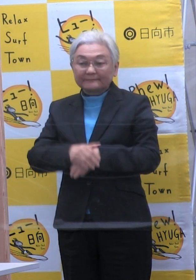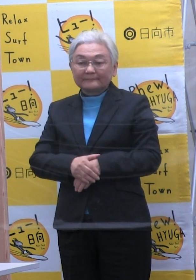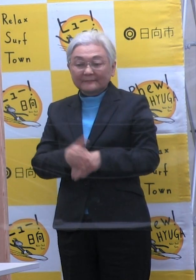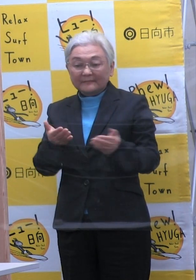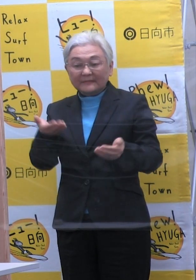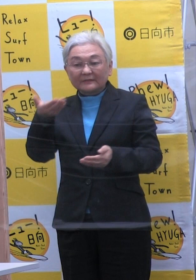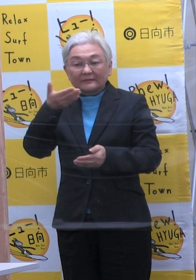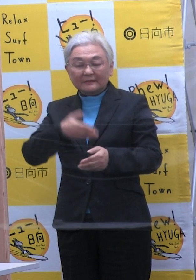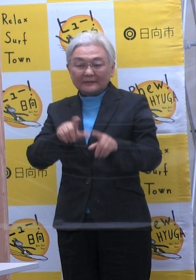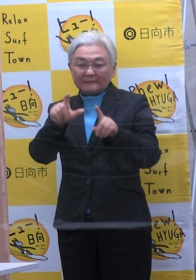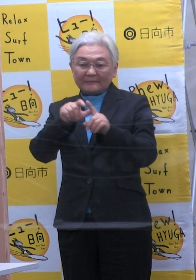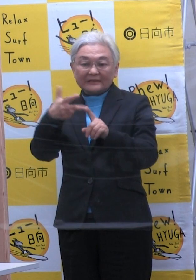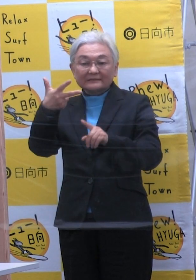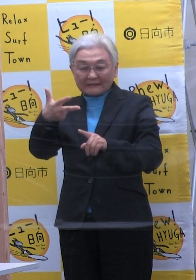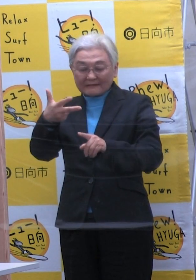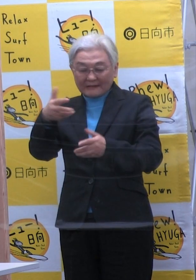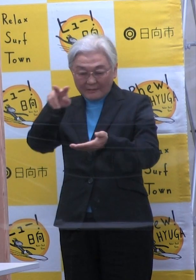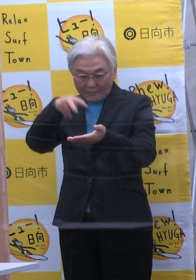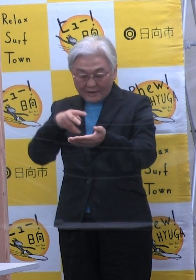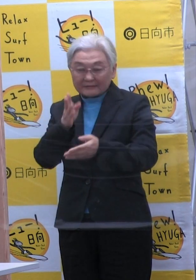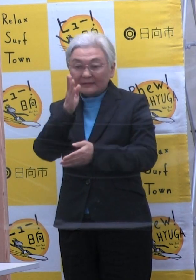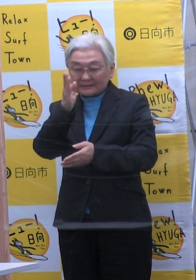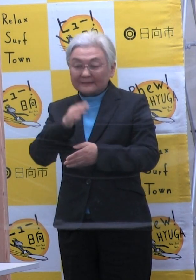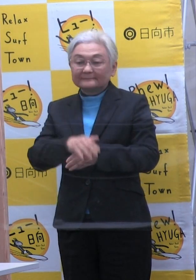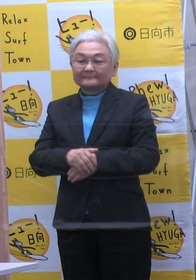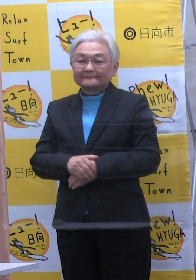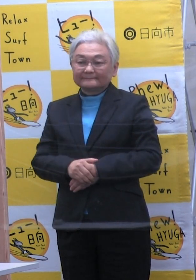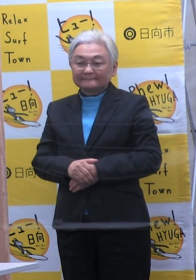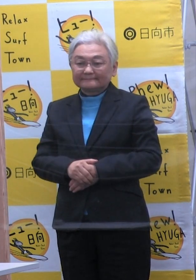次に7ページをご覧ください。